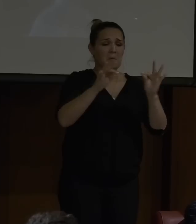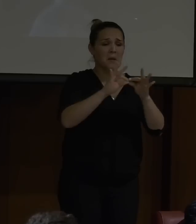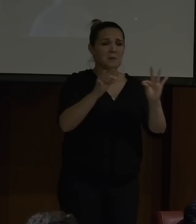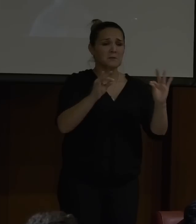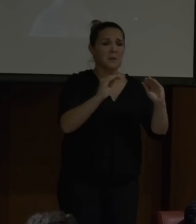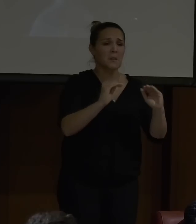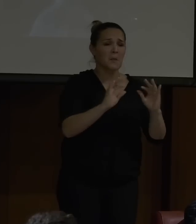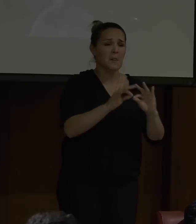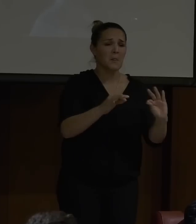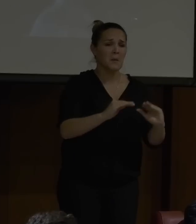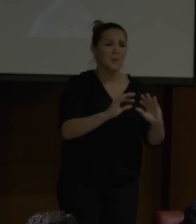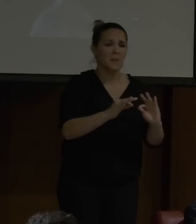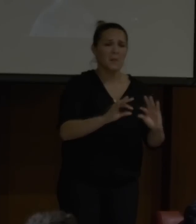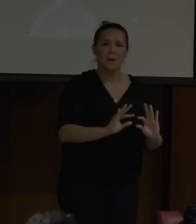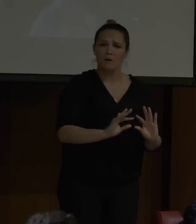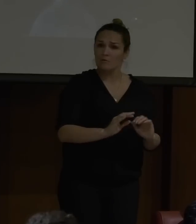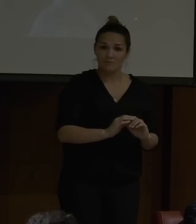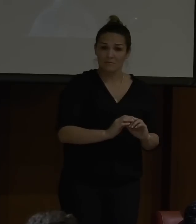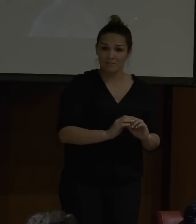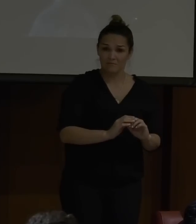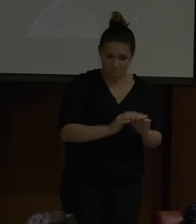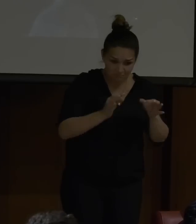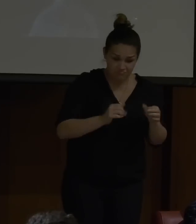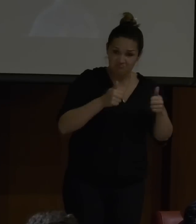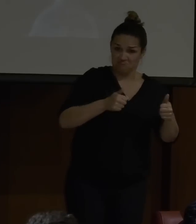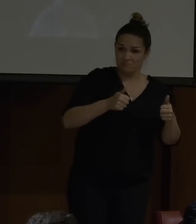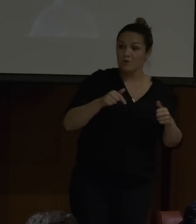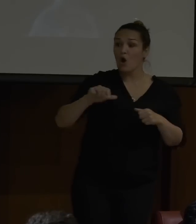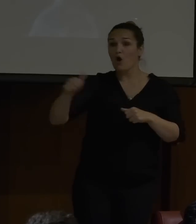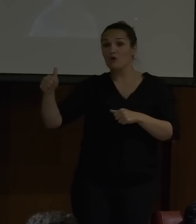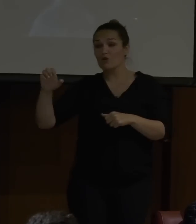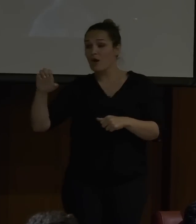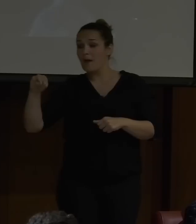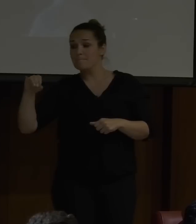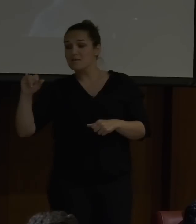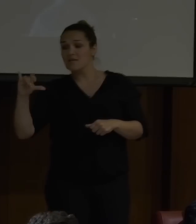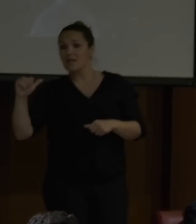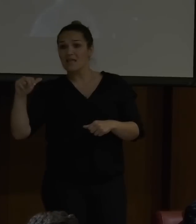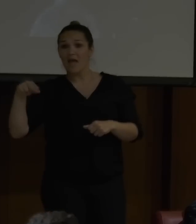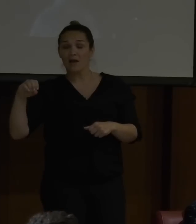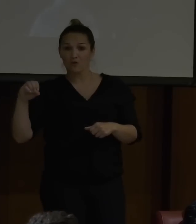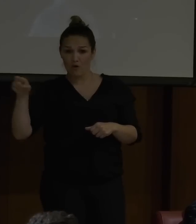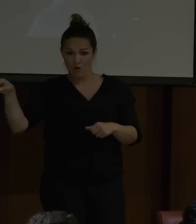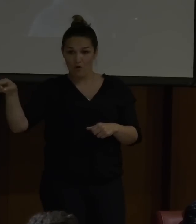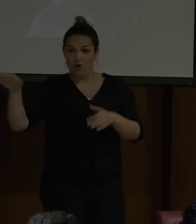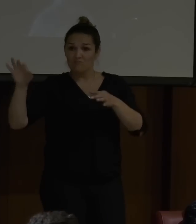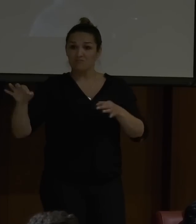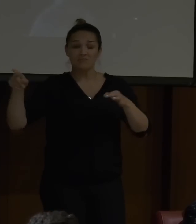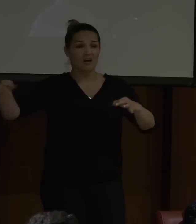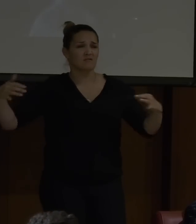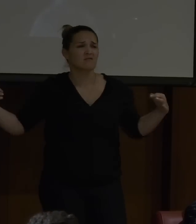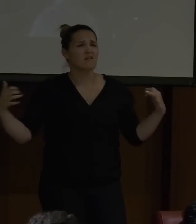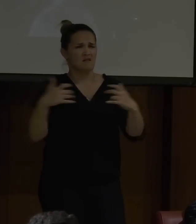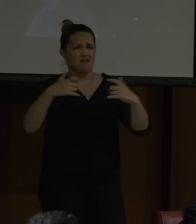bajiticos de melodía. Era que Emiliano era un hombre que no era de esos acordeoneros